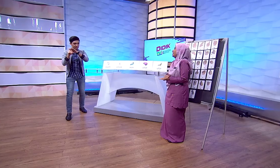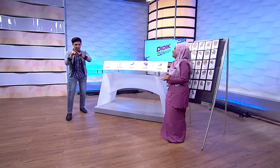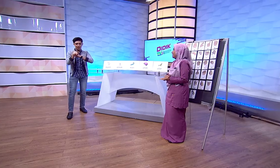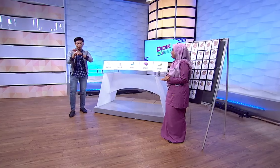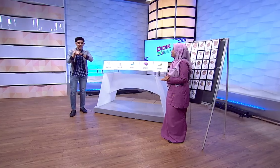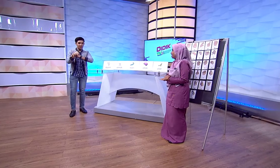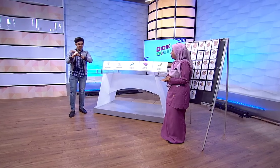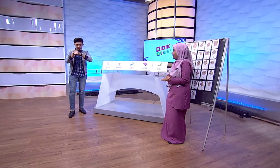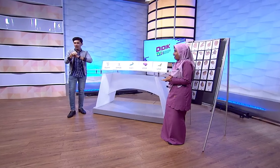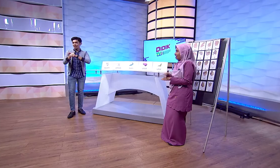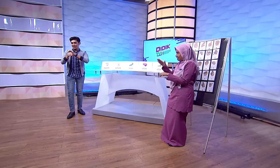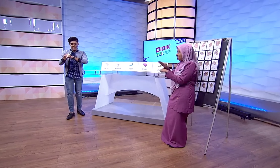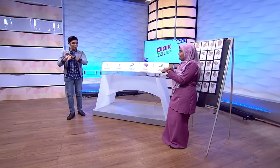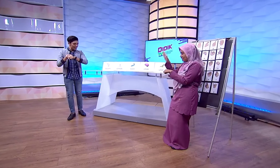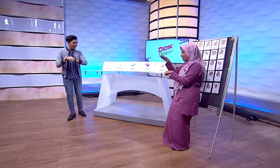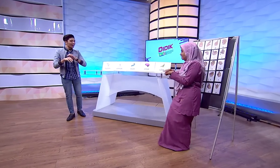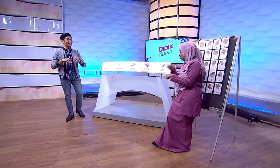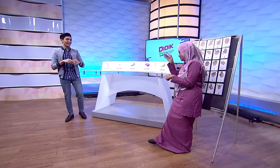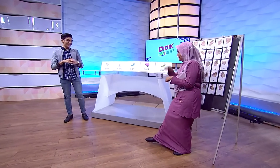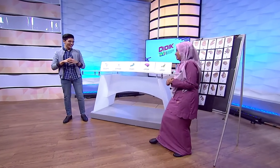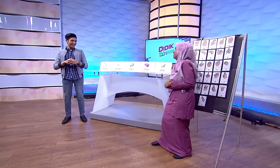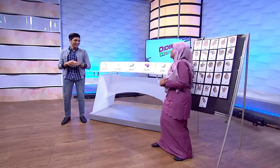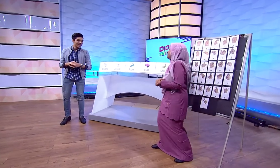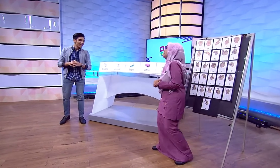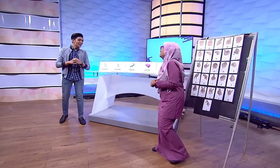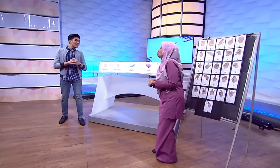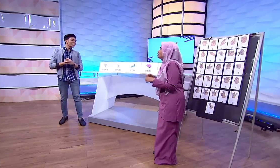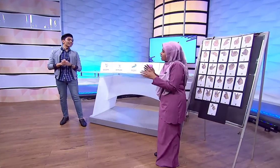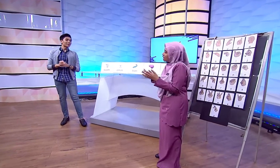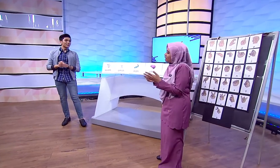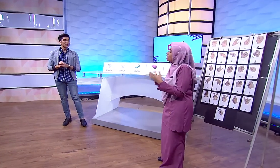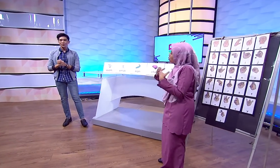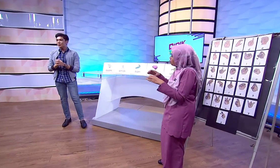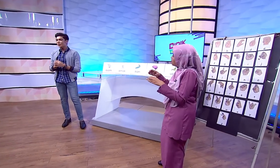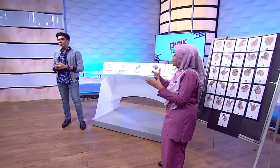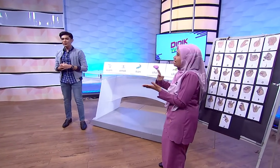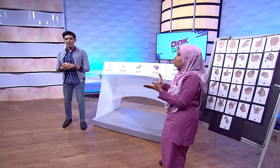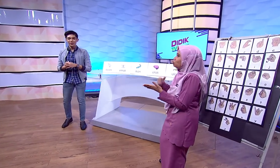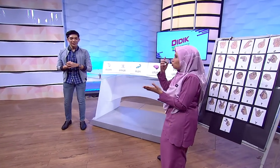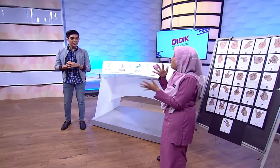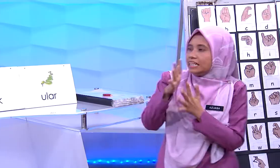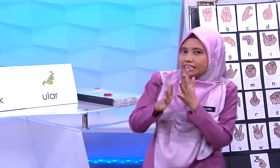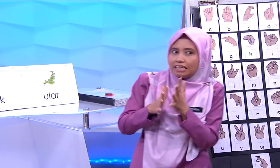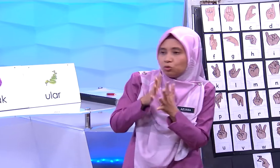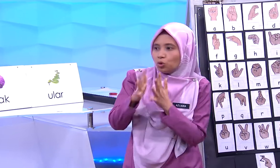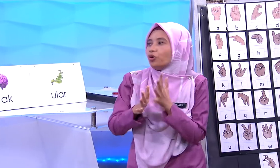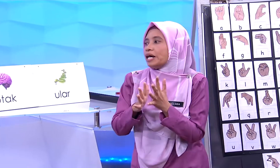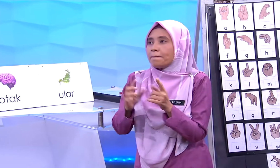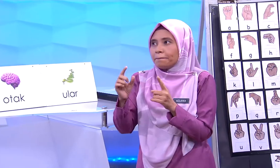udah oke oke oke oke kita coba lagi untuk isyarat untuk kami